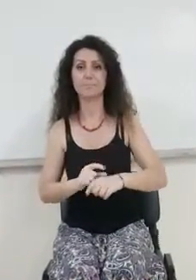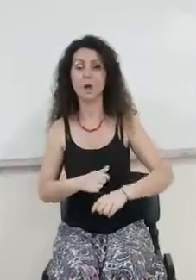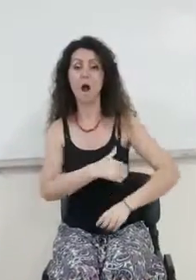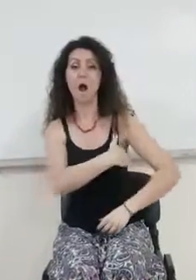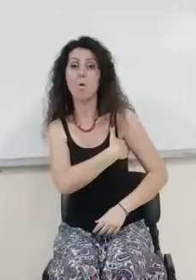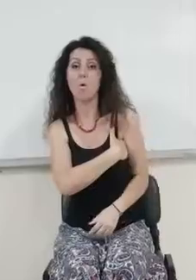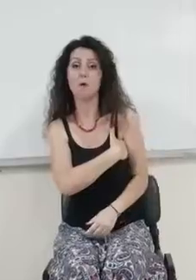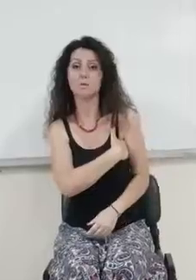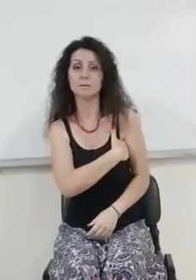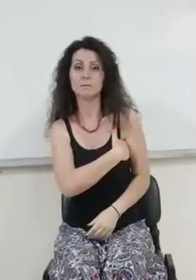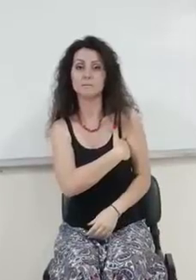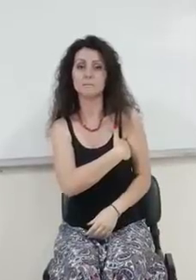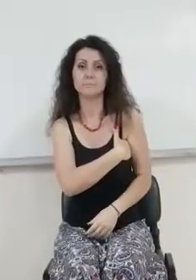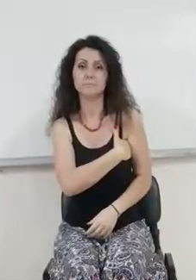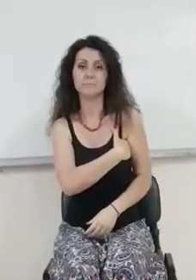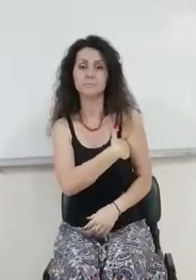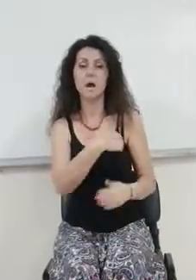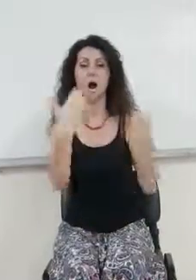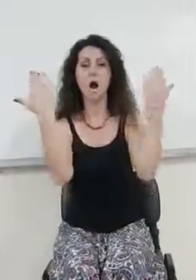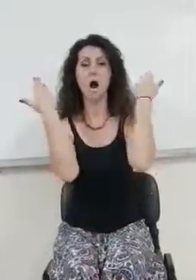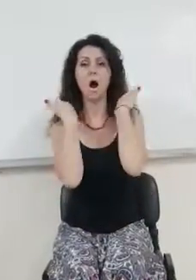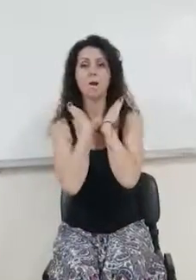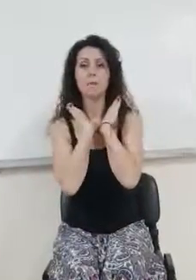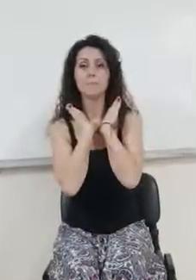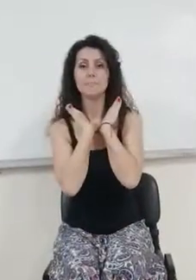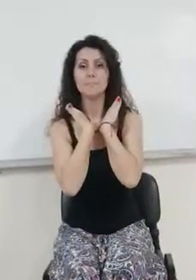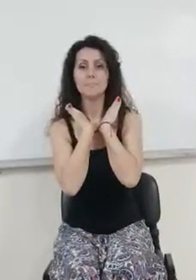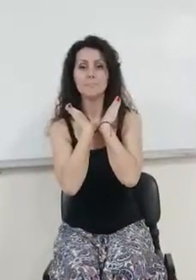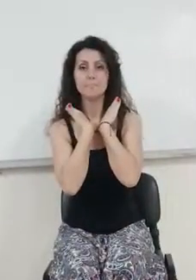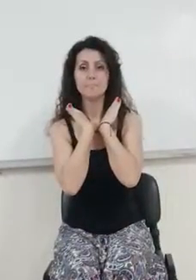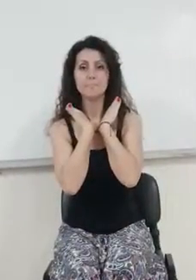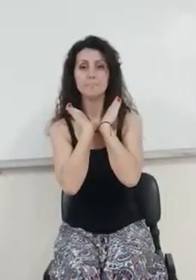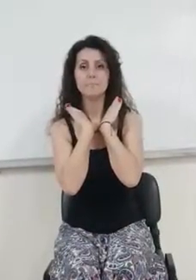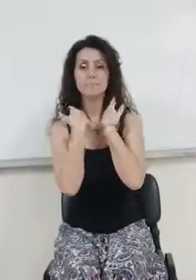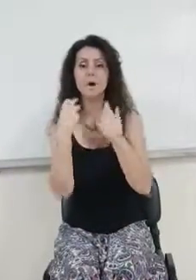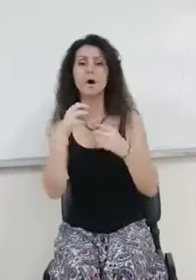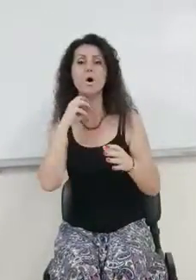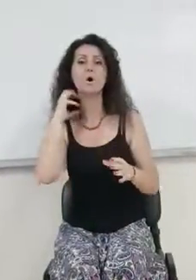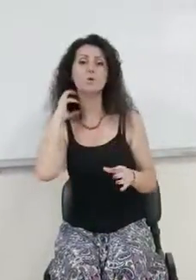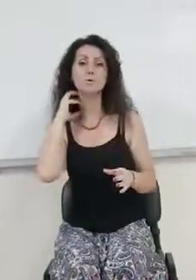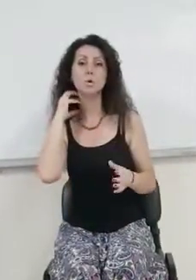Avukat, Hakim, Noter,